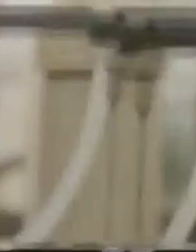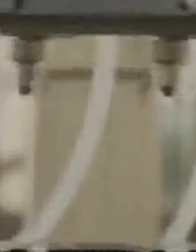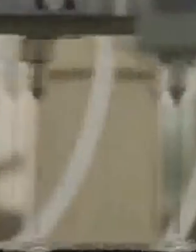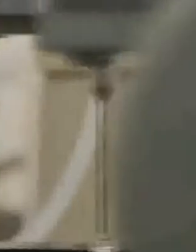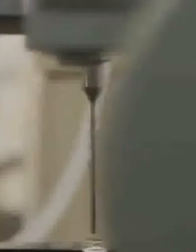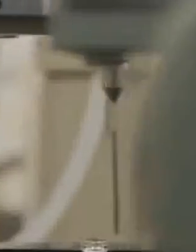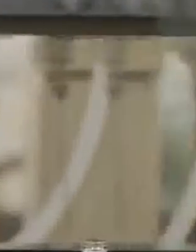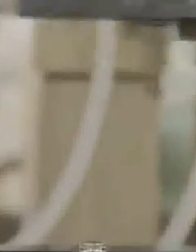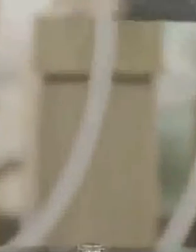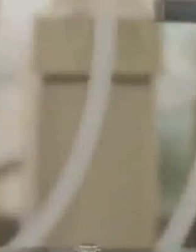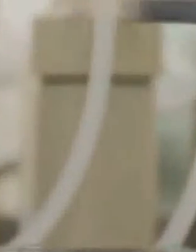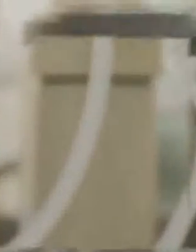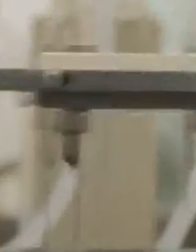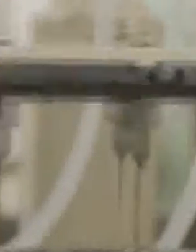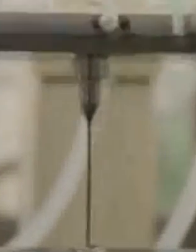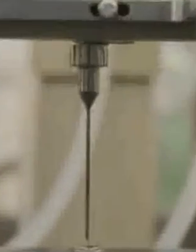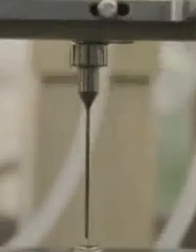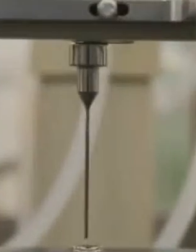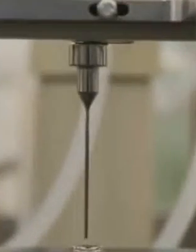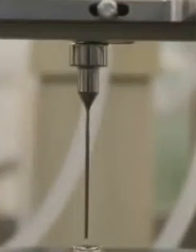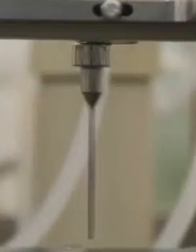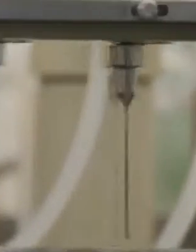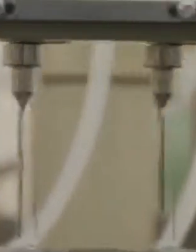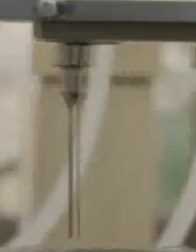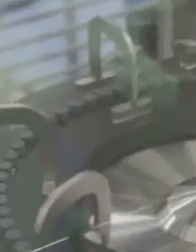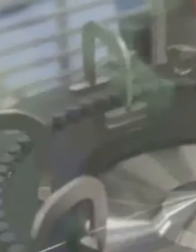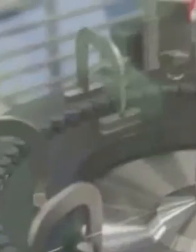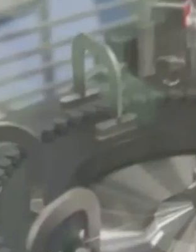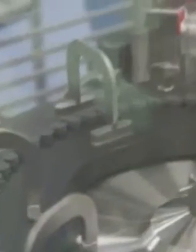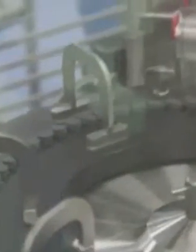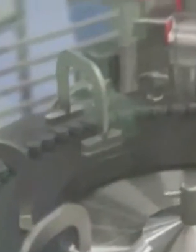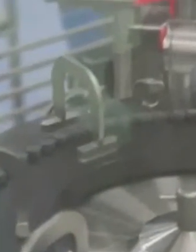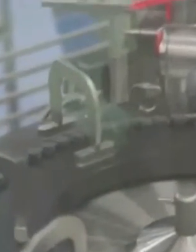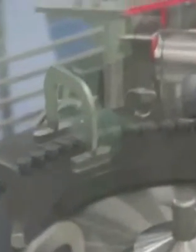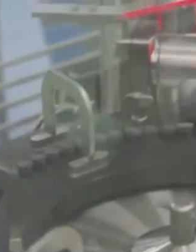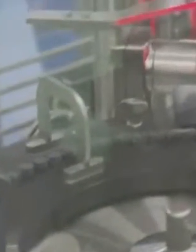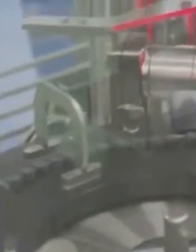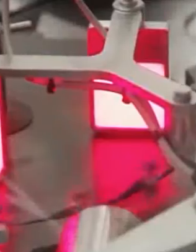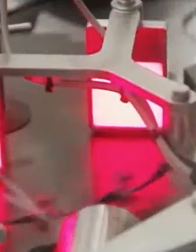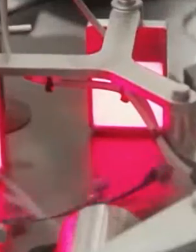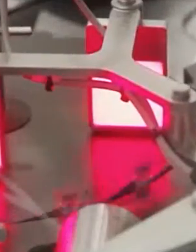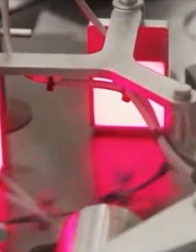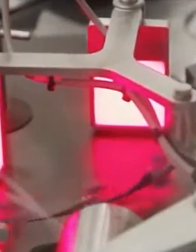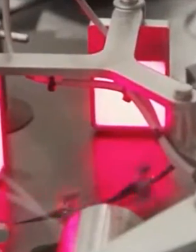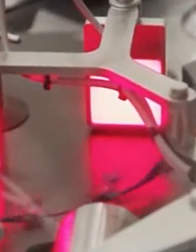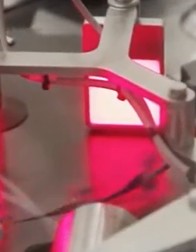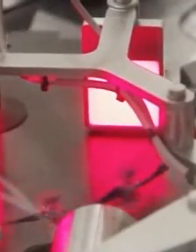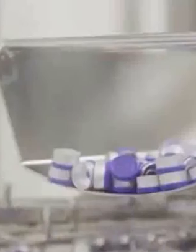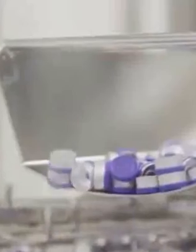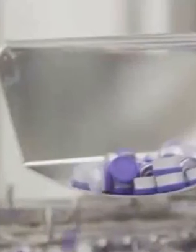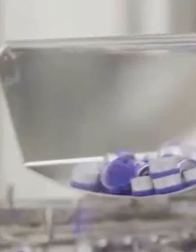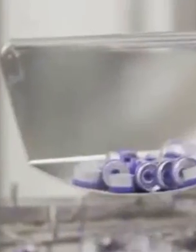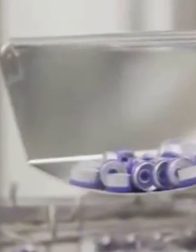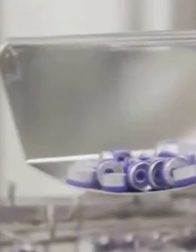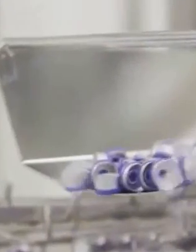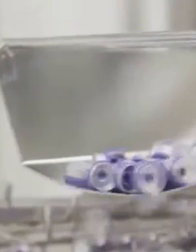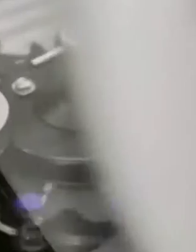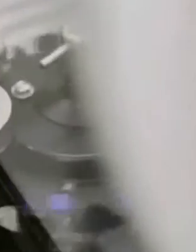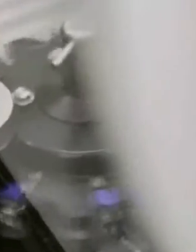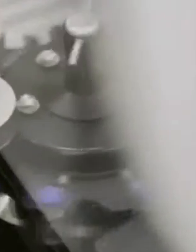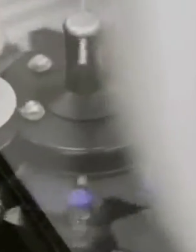aggiunto anche il Trentino. E allora Zaia, che ha ribadito oggi in conferenza stampa di non aver visto le carte né di conoscere l'identità degli